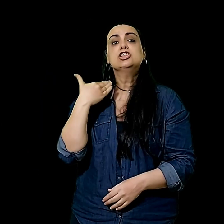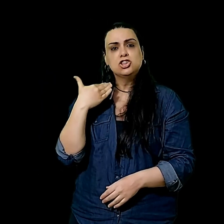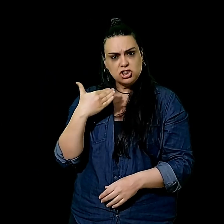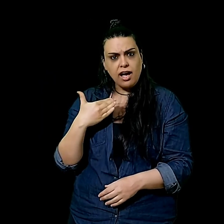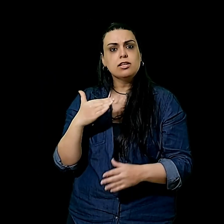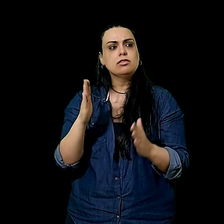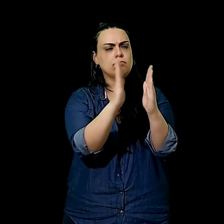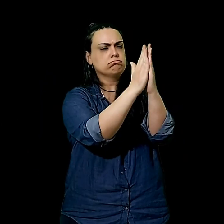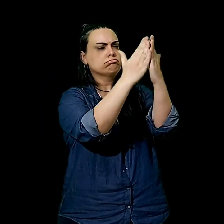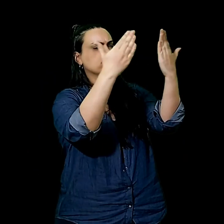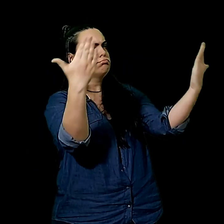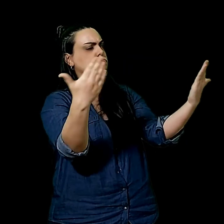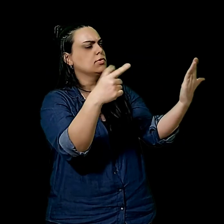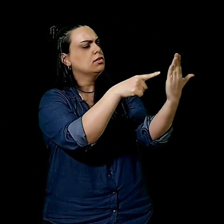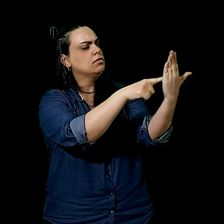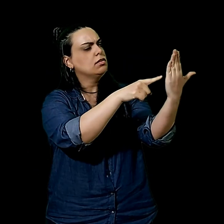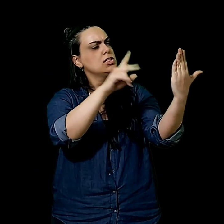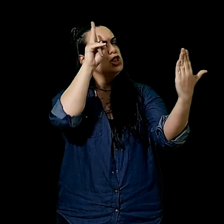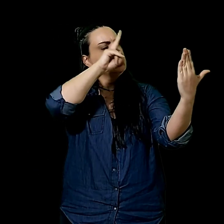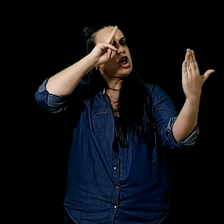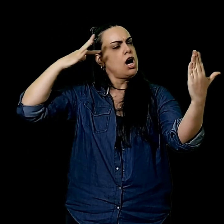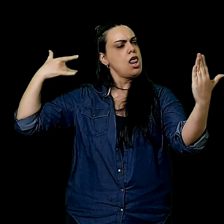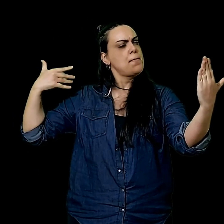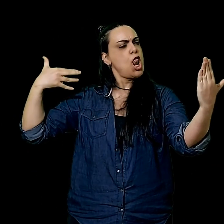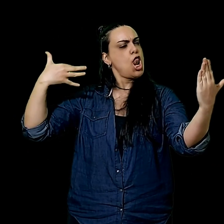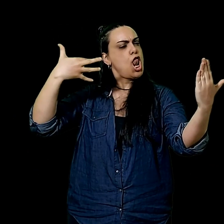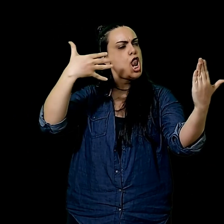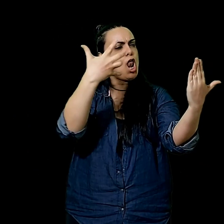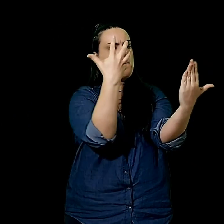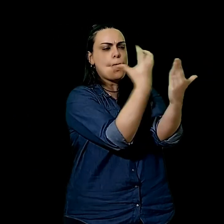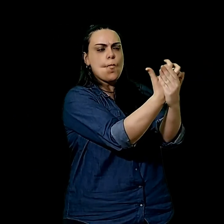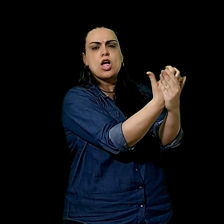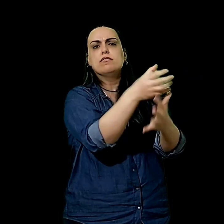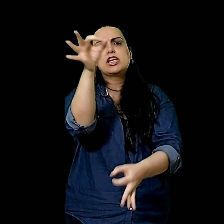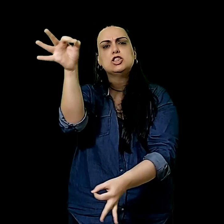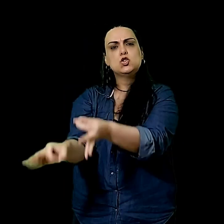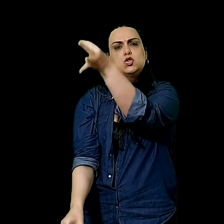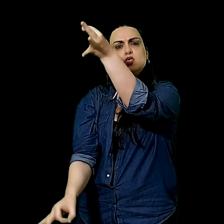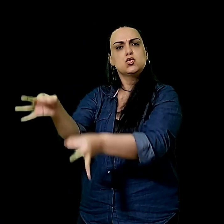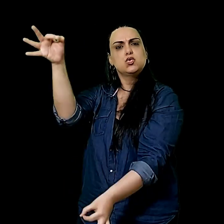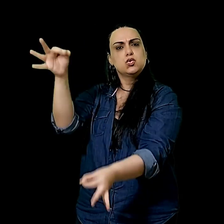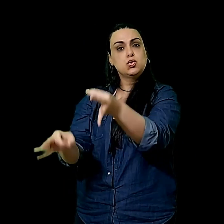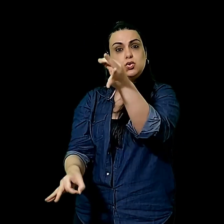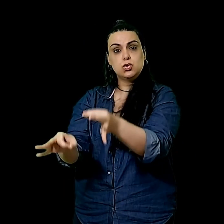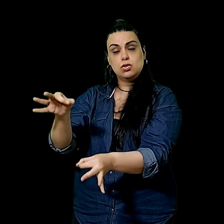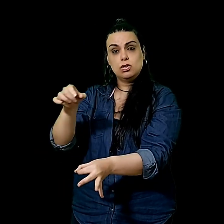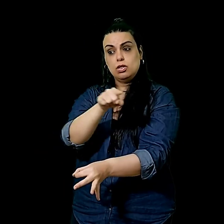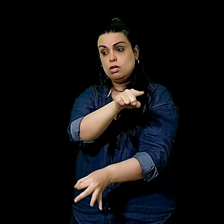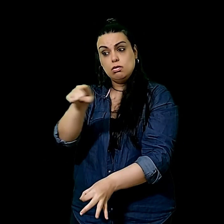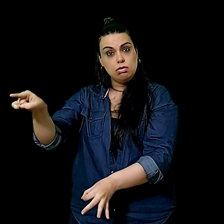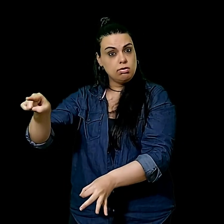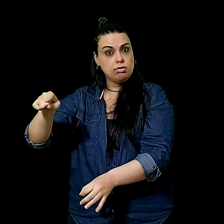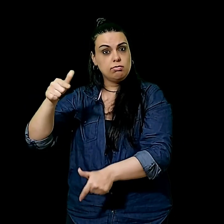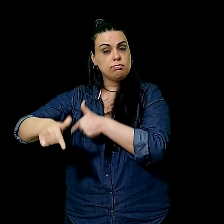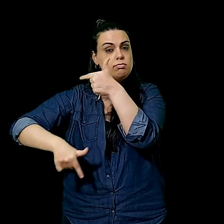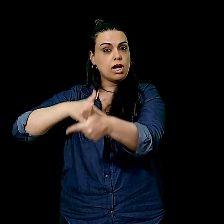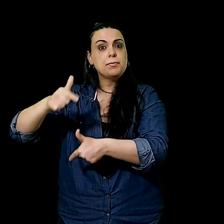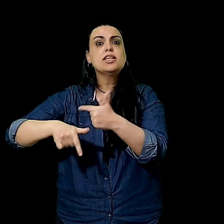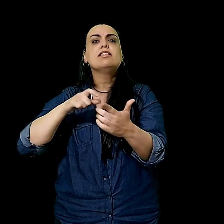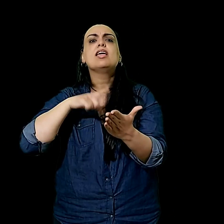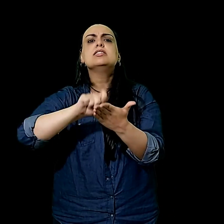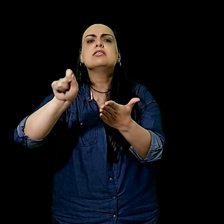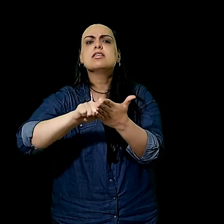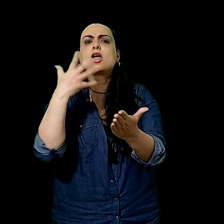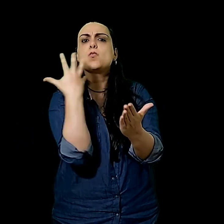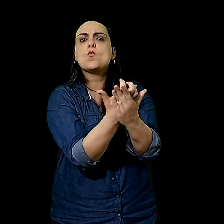estavam escritas nos livros. E eles foram julgados de acordo com as suas obras, que estavam escritas